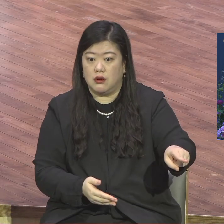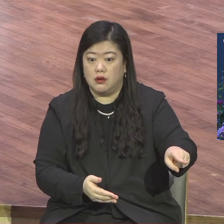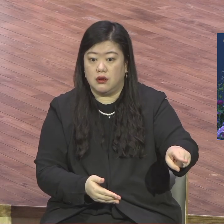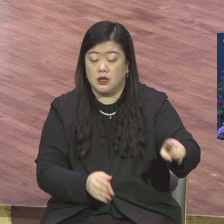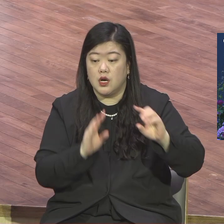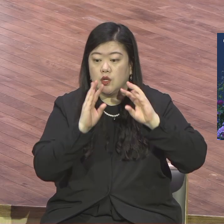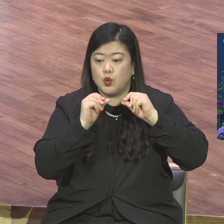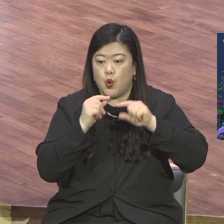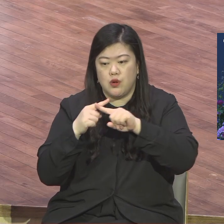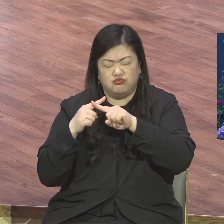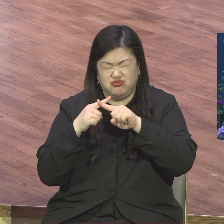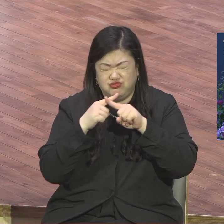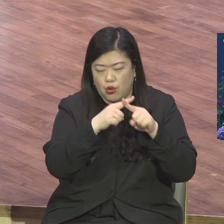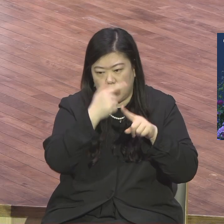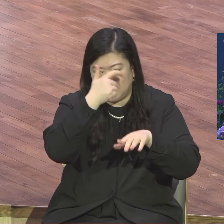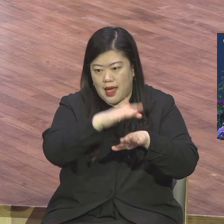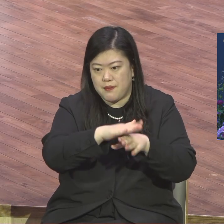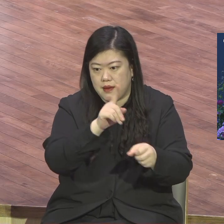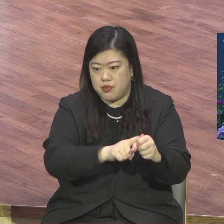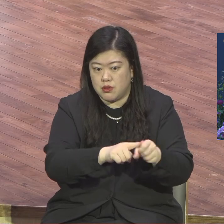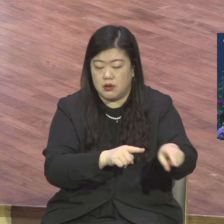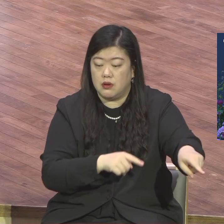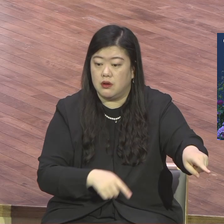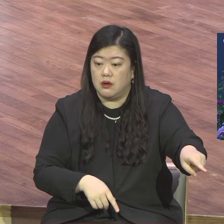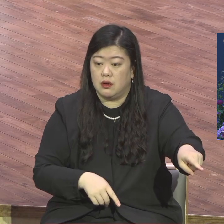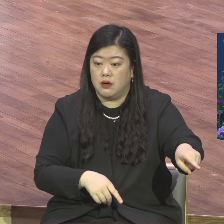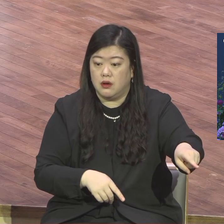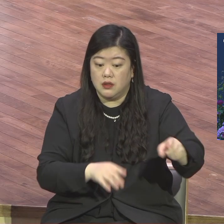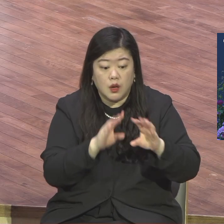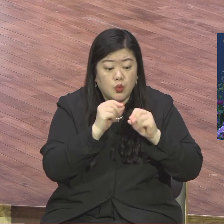구원 없습니다. 자, 이런 말이 있어요.